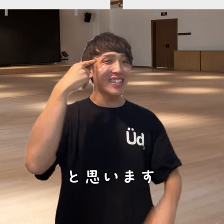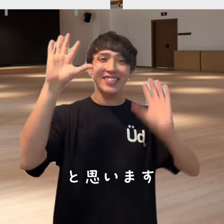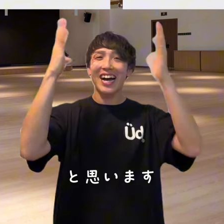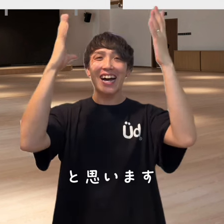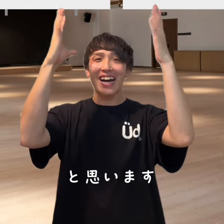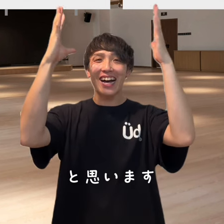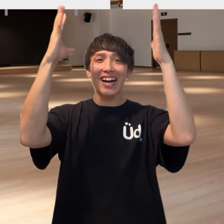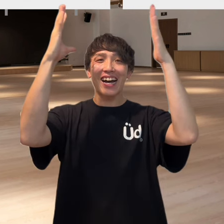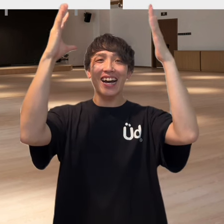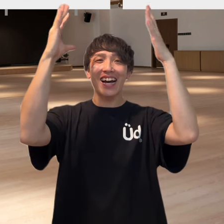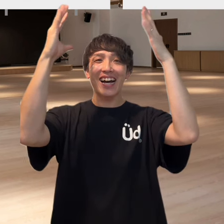す。だ